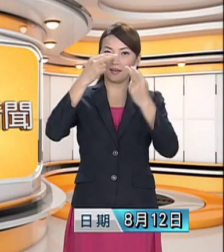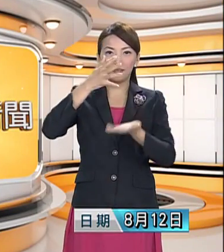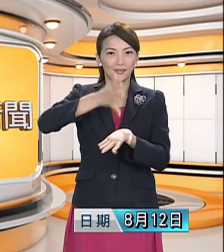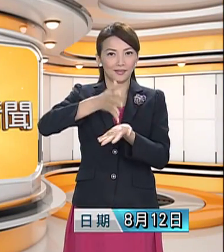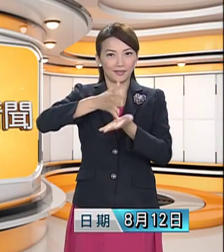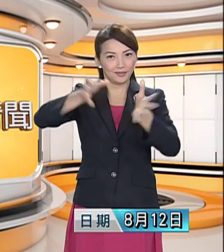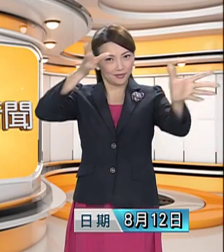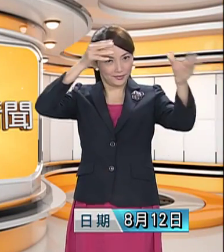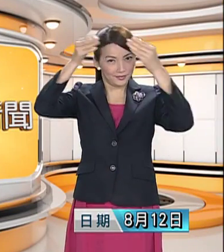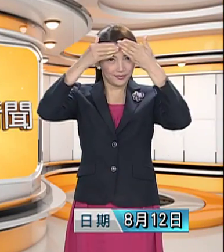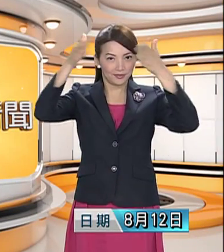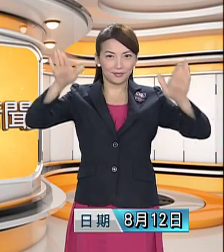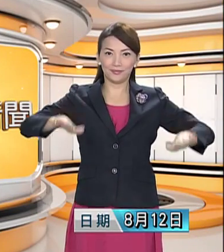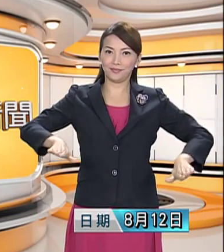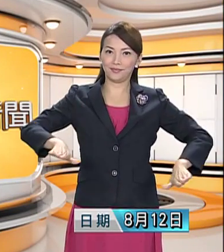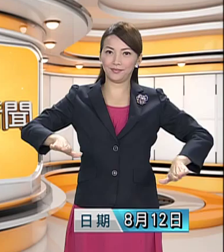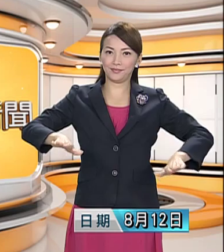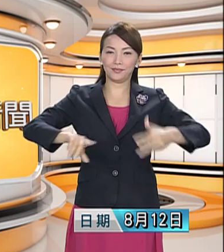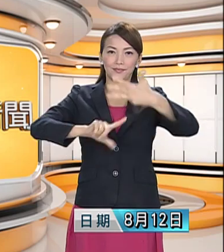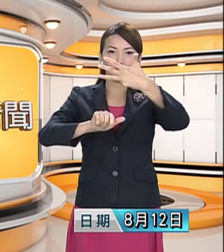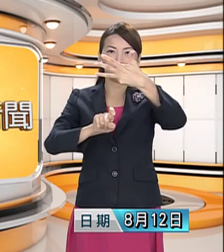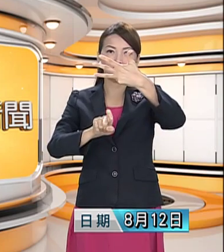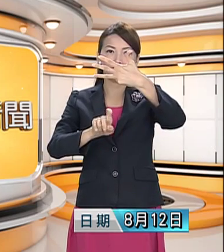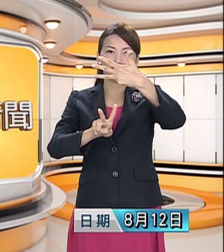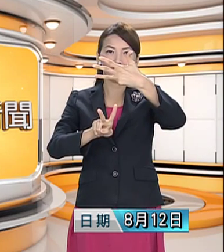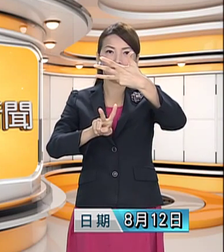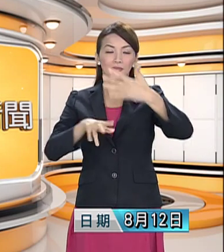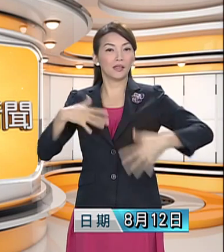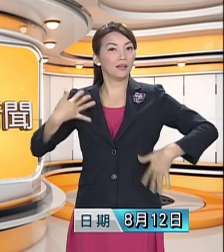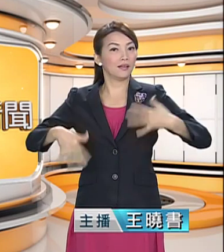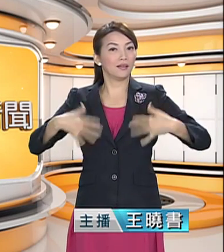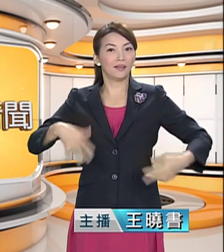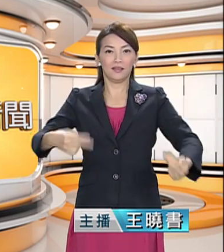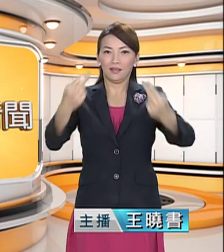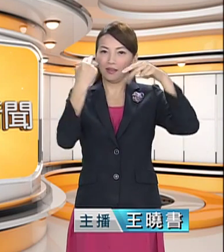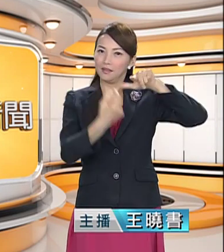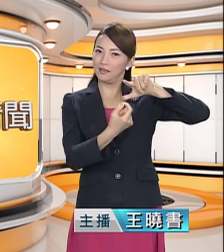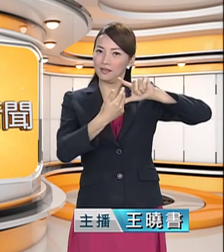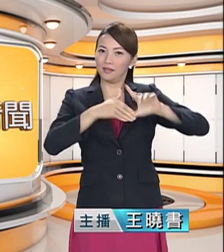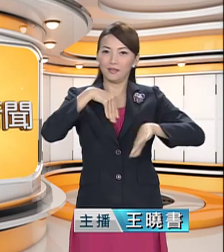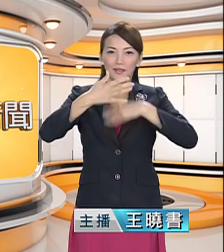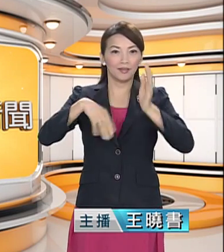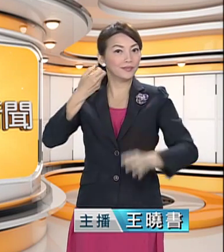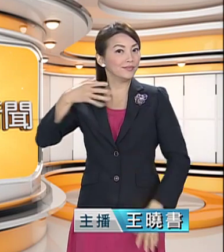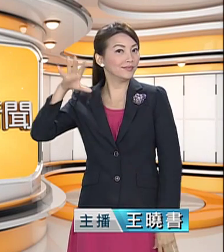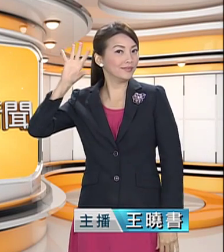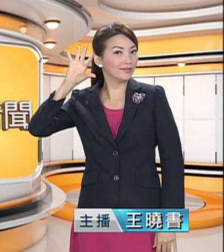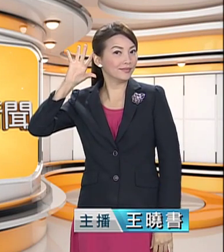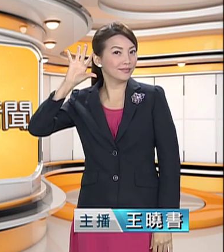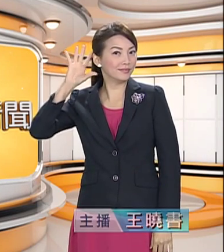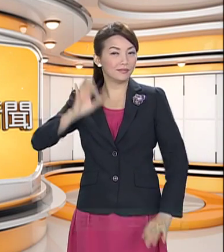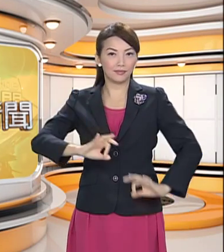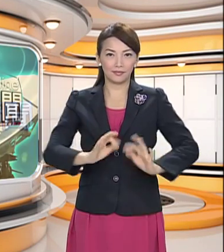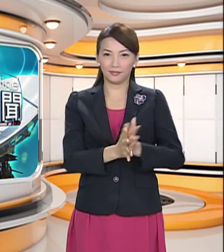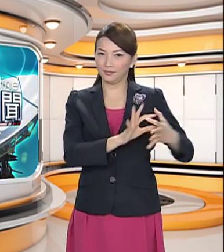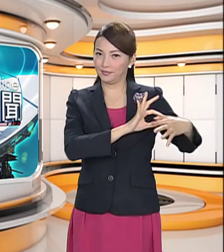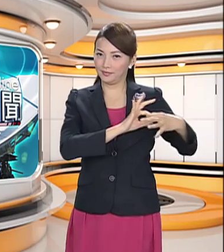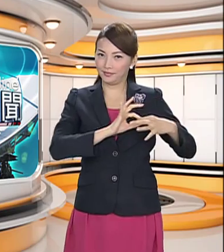看新闻，开视野，欢迎收看今天8月12号的公视首语新闻。头条新闻先来关